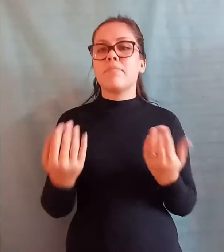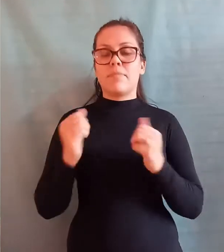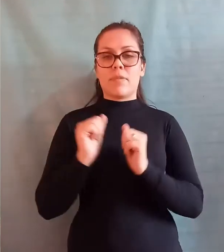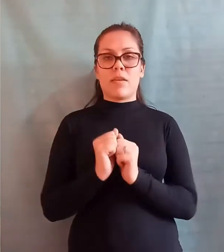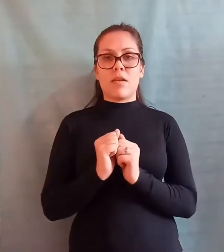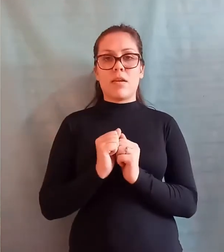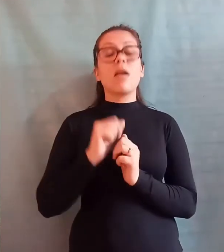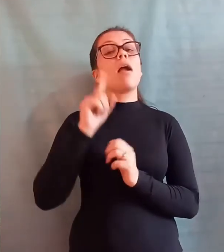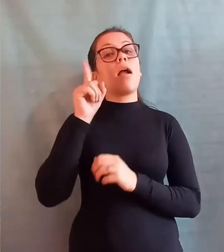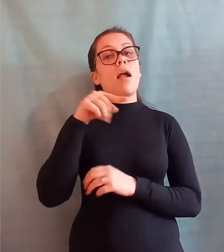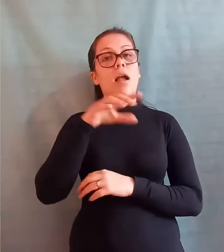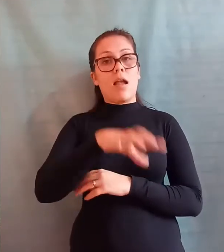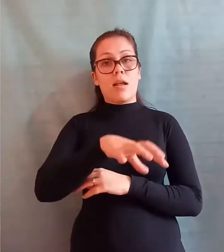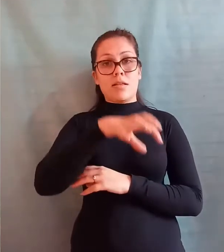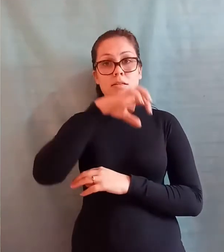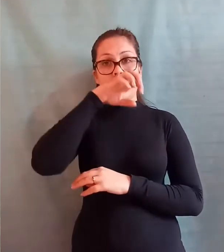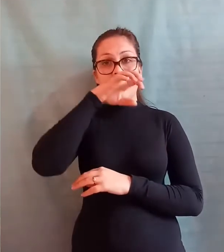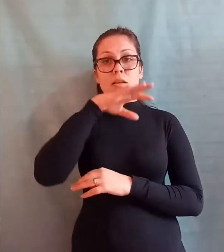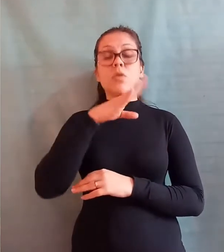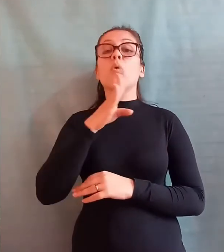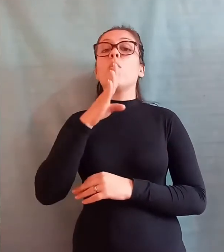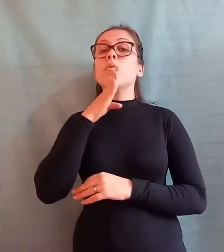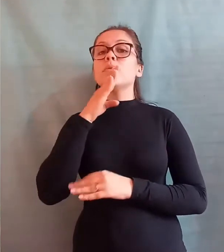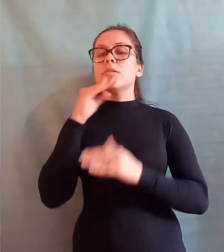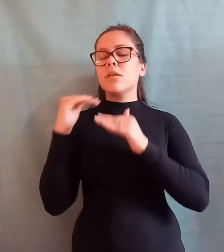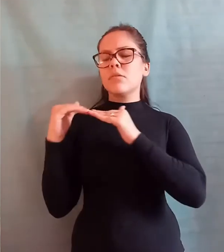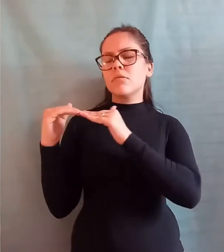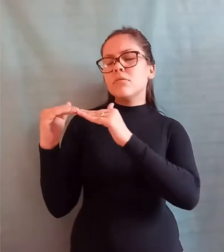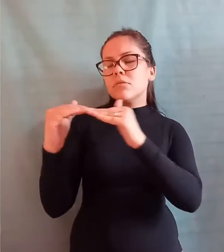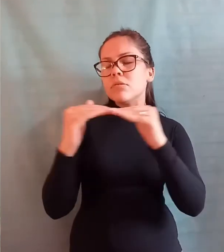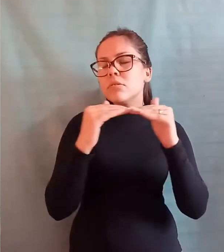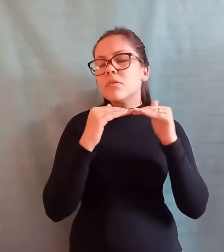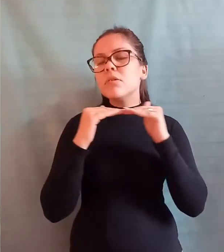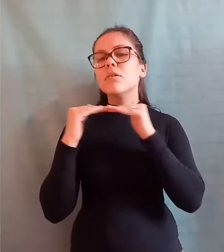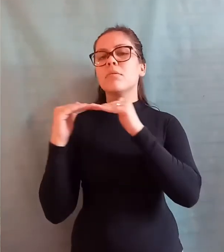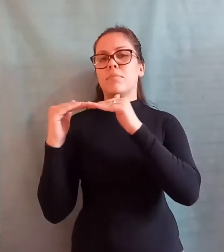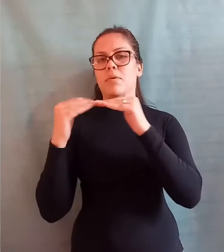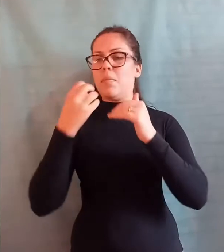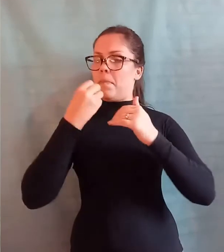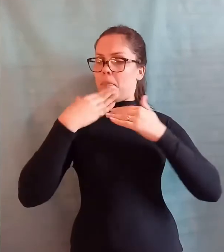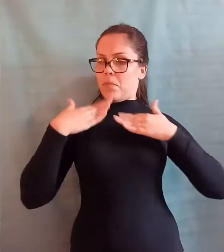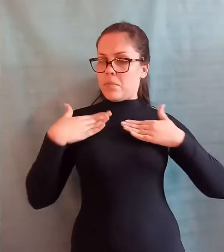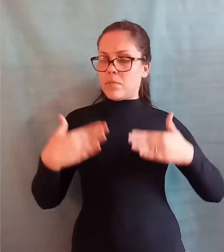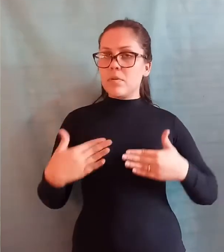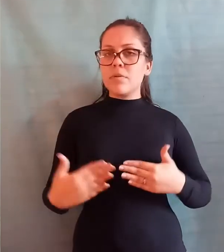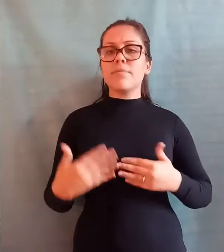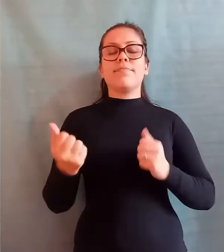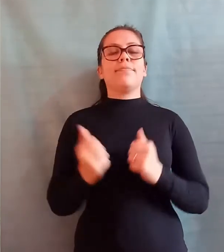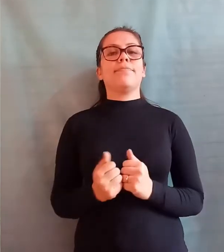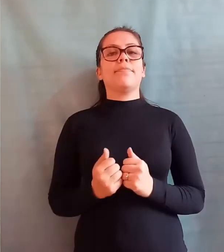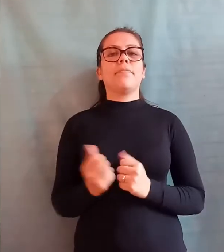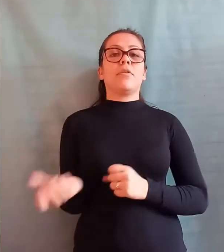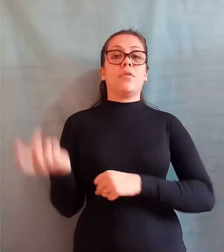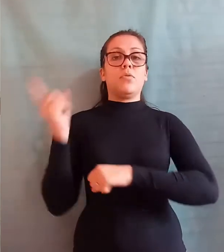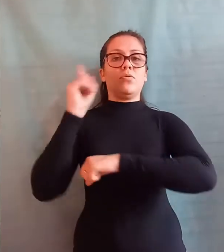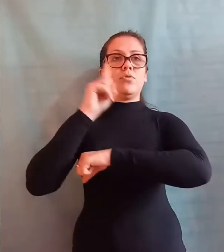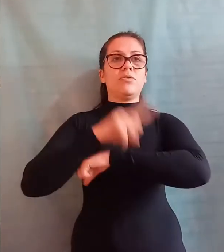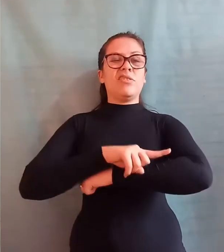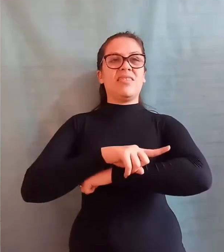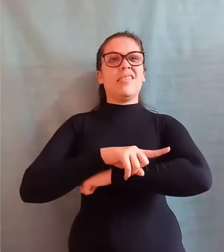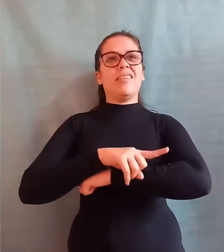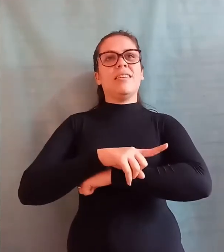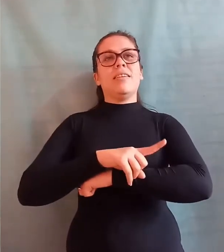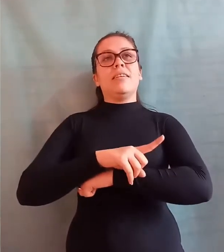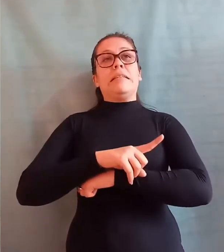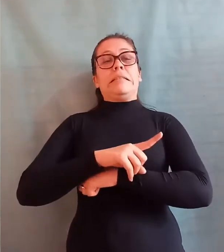essa respiração é uma respiração de conhecimento e de equilíbrio. Então, naquele dia em que tu tá em um dos polos